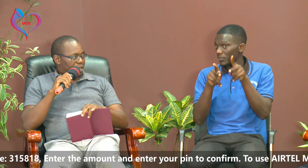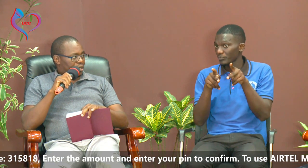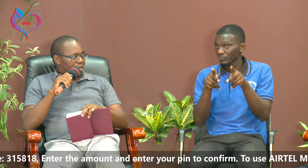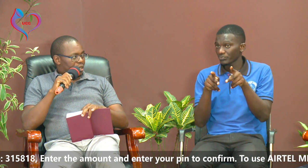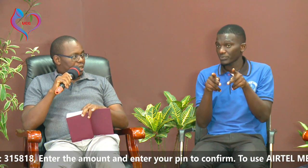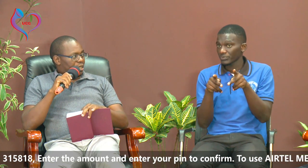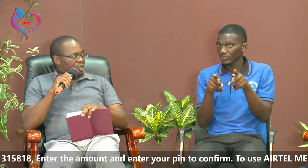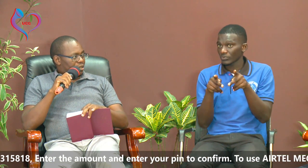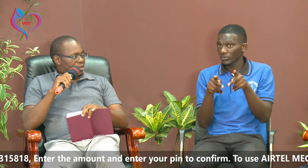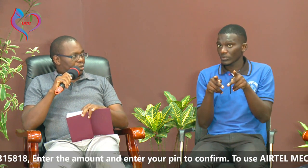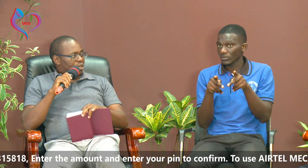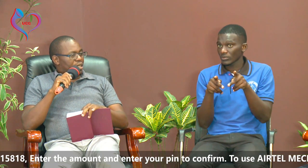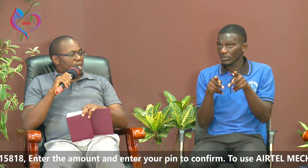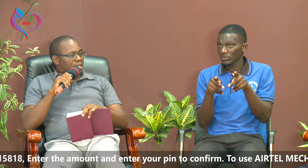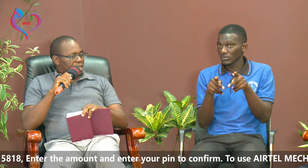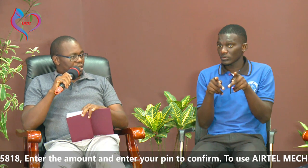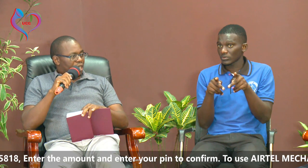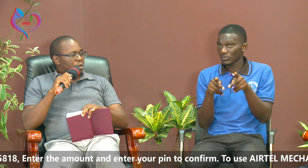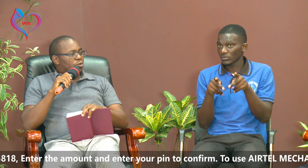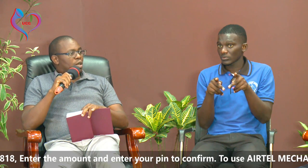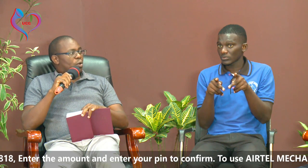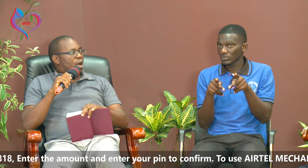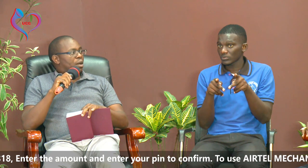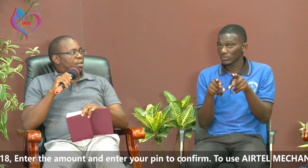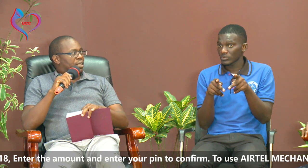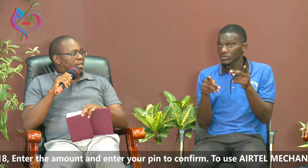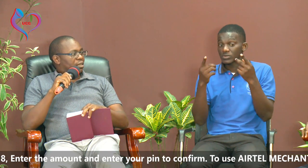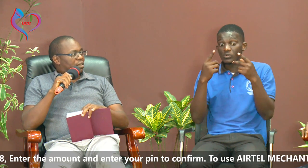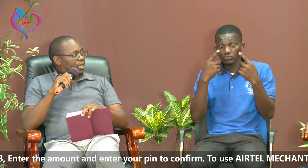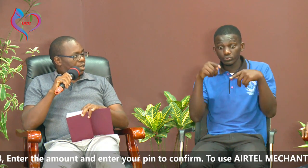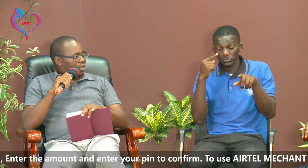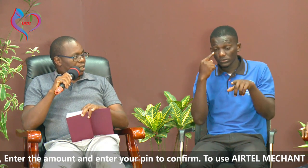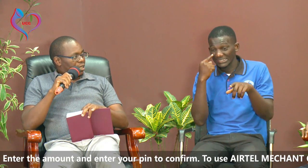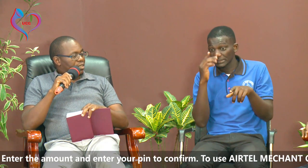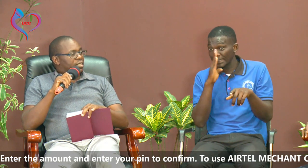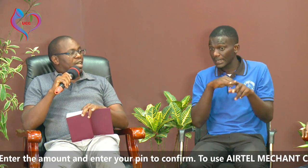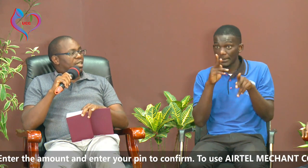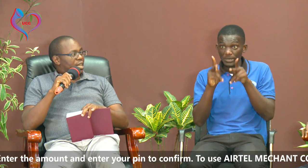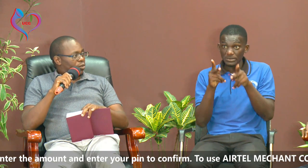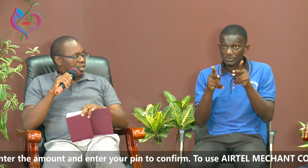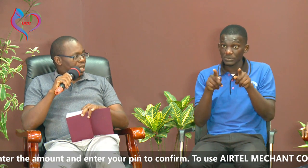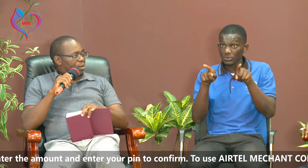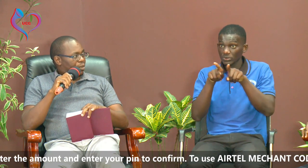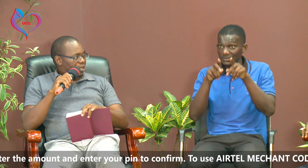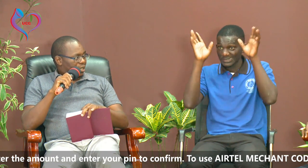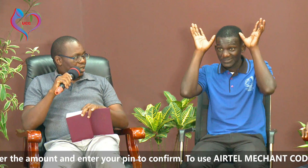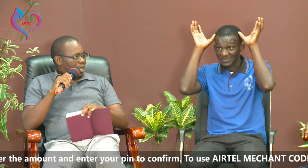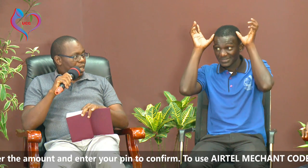Ontegede. Oba kabaka buwa Katonda bufugira mbwa kabaka buwa abantu. Ati walutula ba wababi. Ni sitani na ya koze sababi.